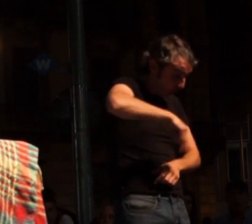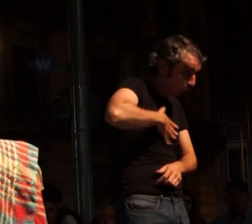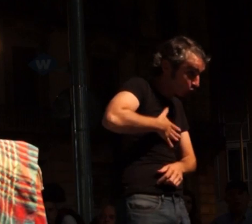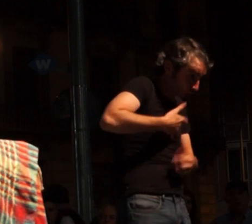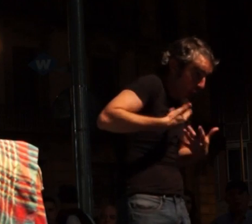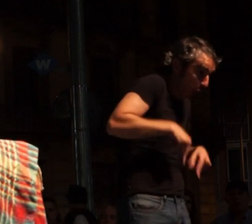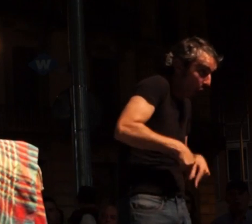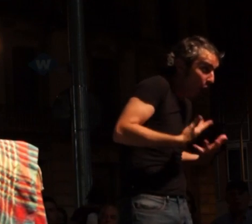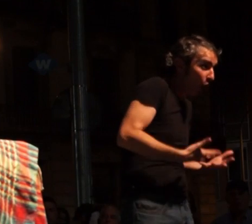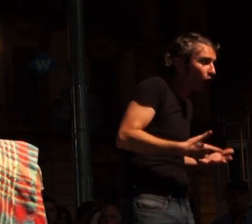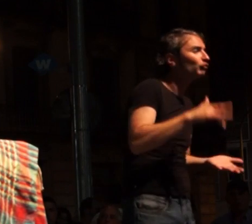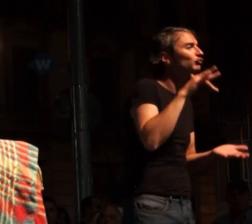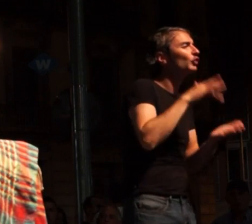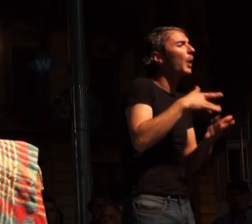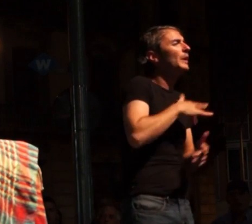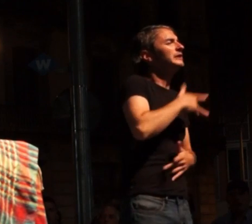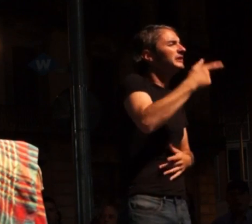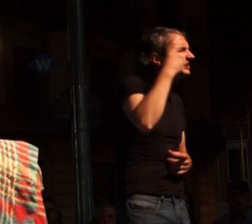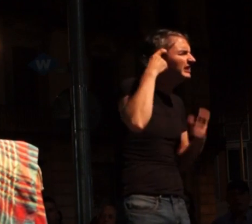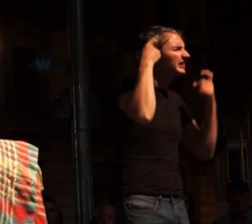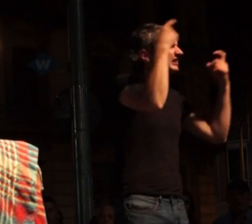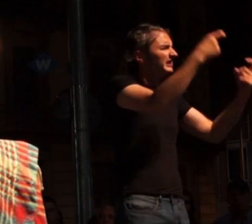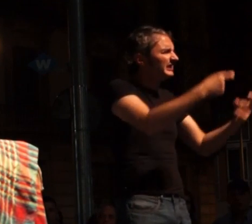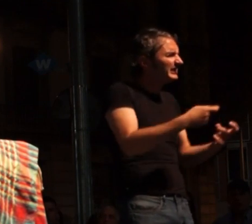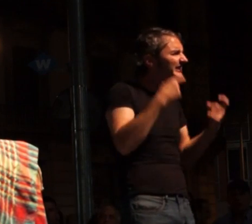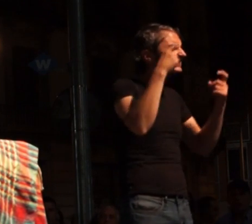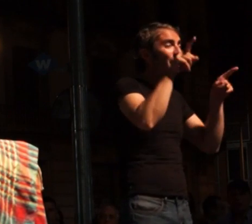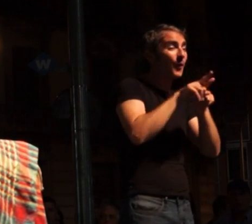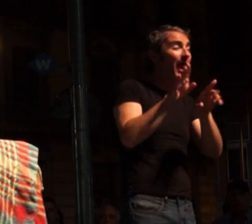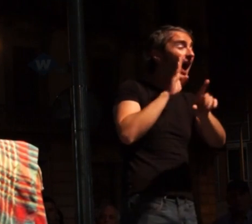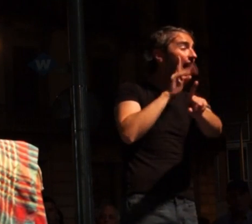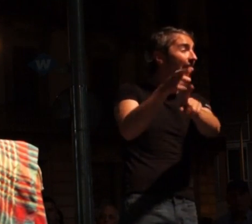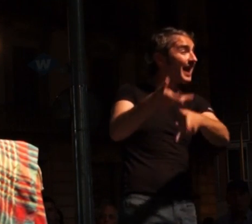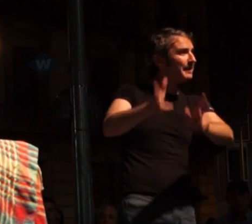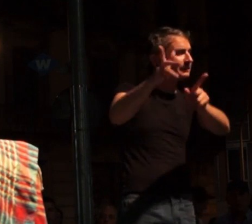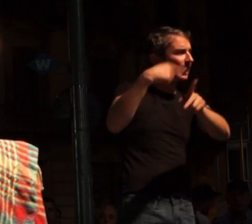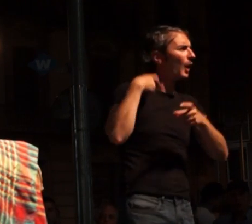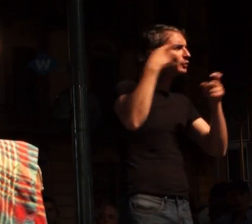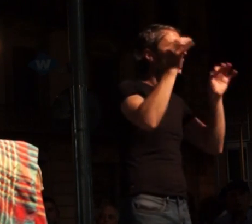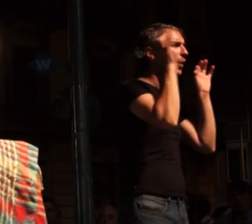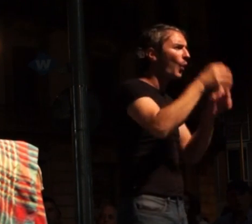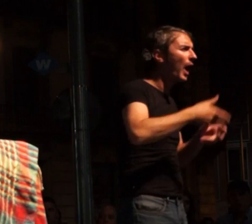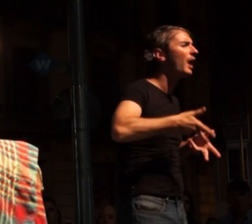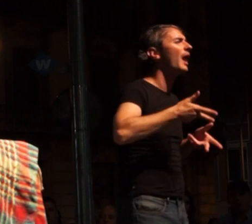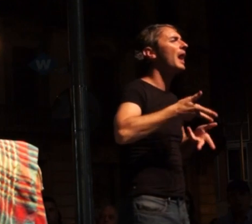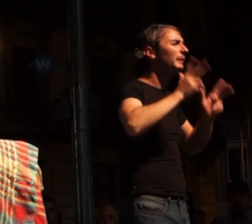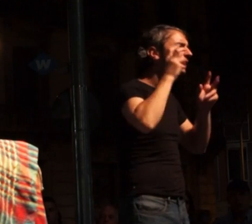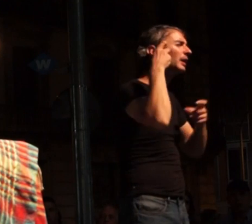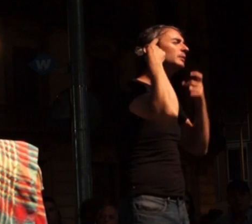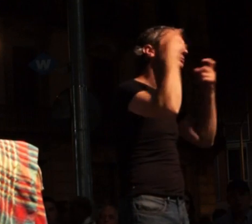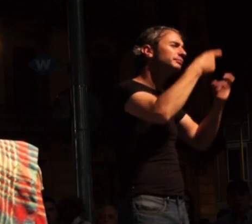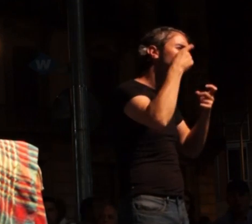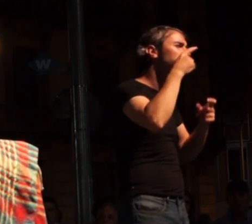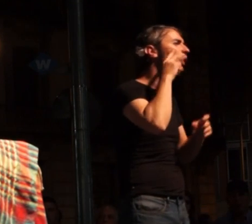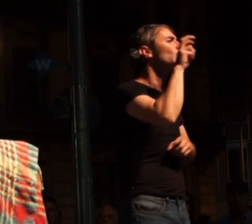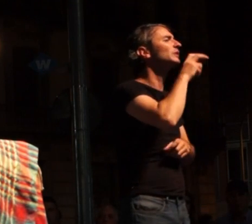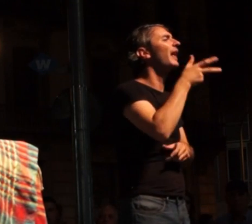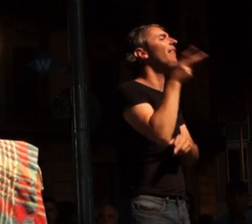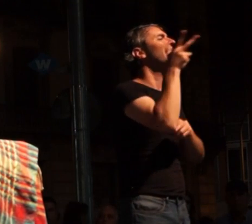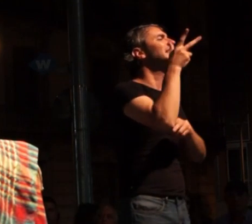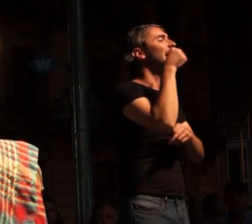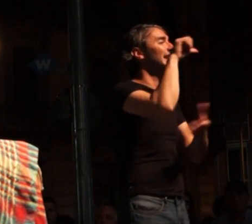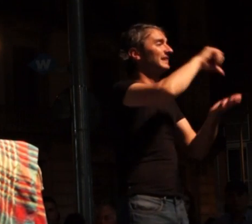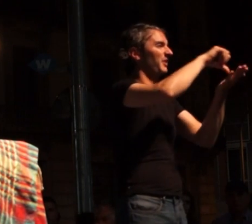hoy, damos el alma y la vida defendiendo esa misma libertad, los mismos anhelos y los mismos derechos ciudadanos que